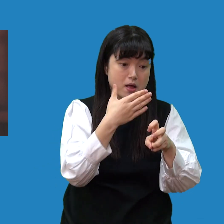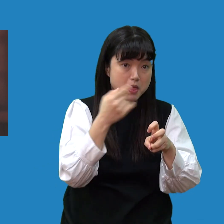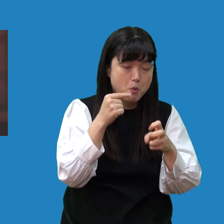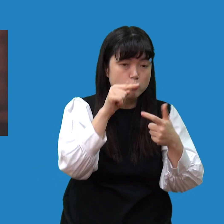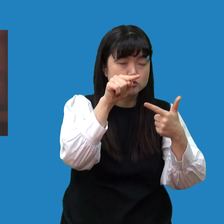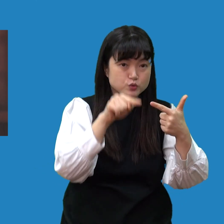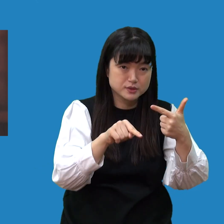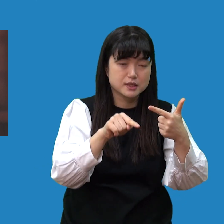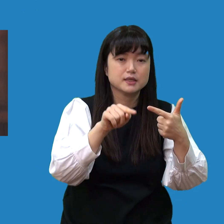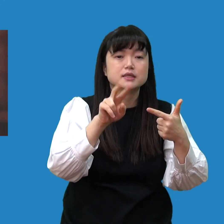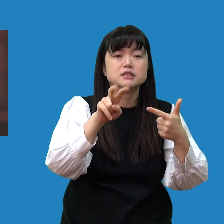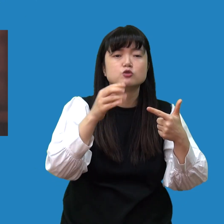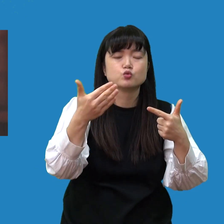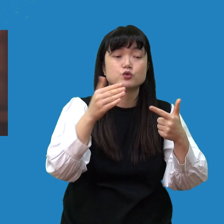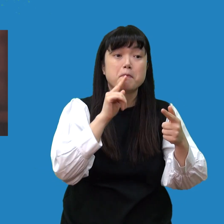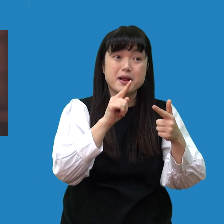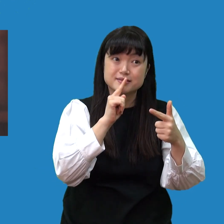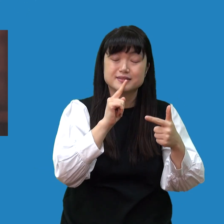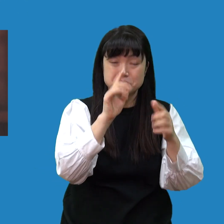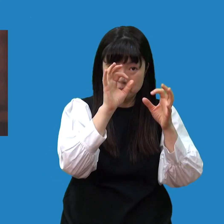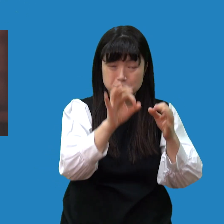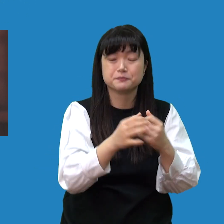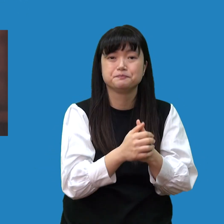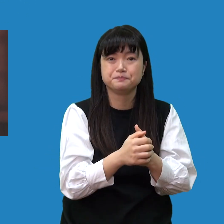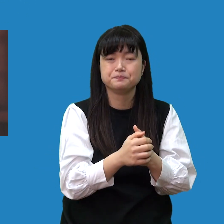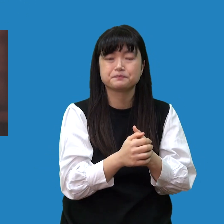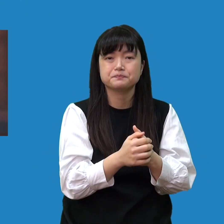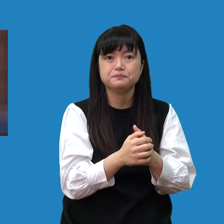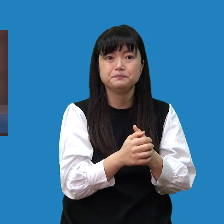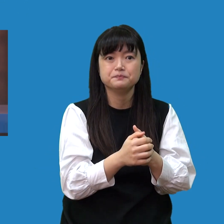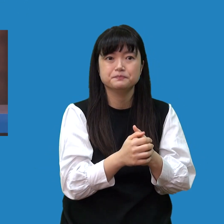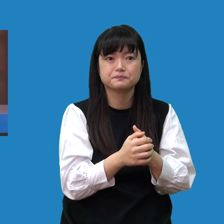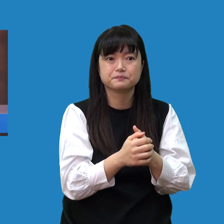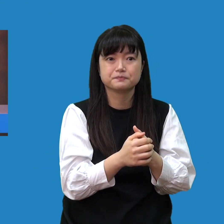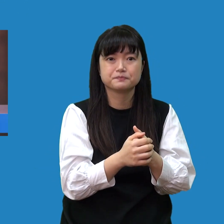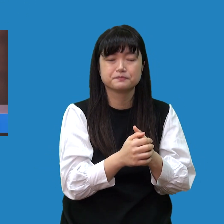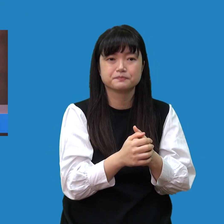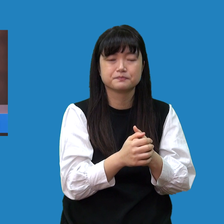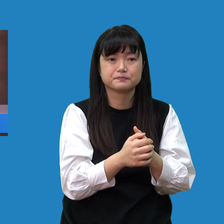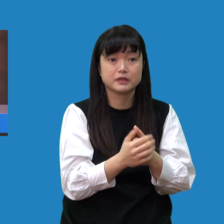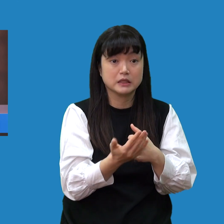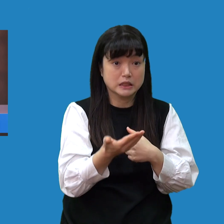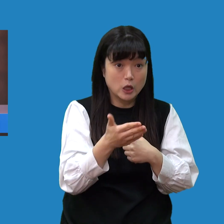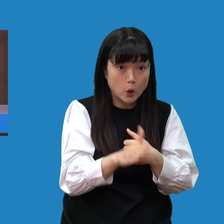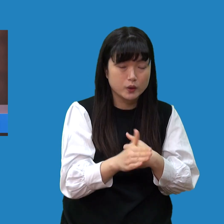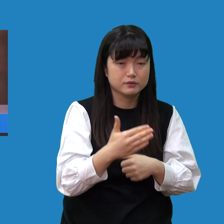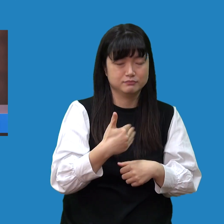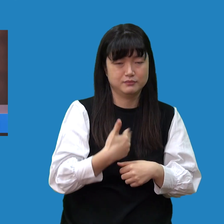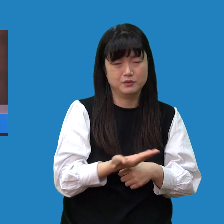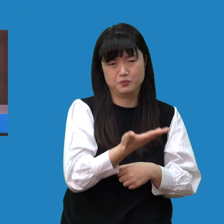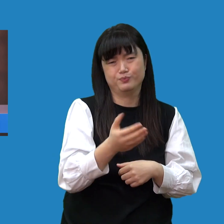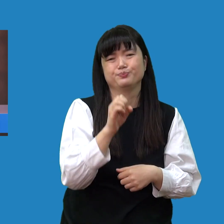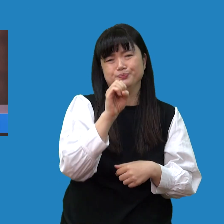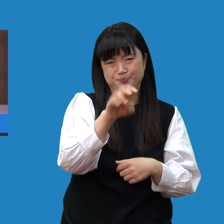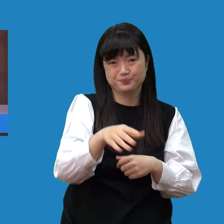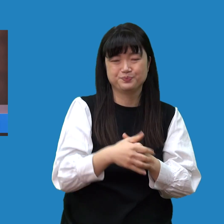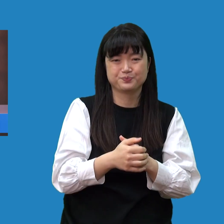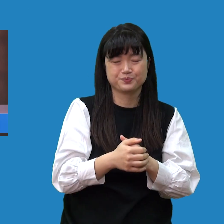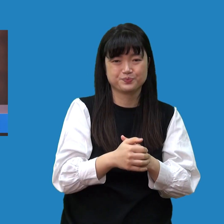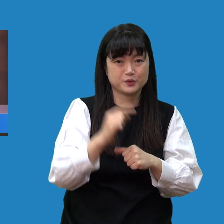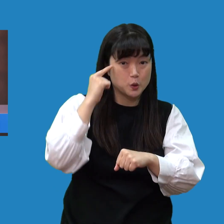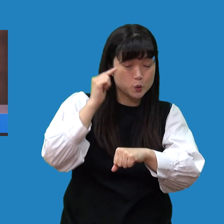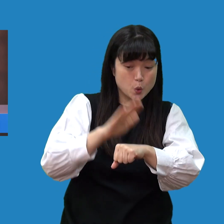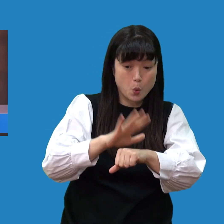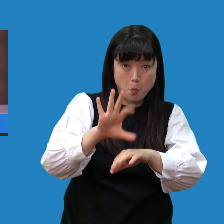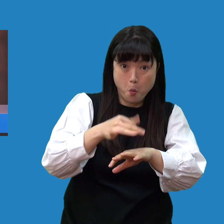마태복음 6장 29절의 말씀을 함께 보시겠습니다. 같이 읽습니다. 시작. 그러나 내가